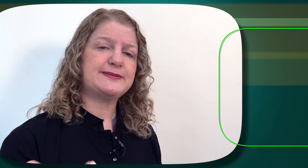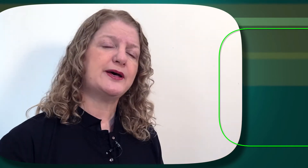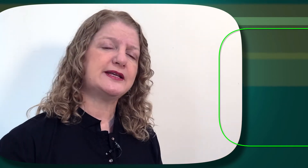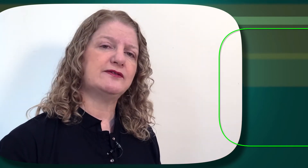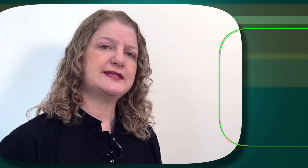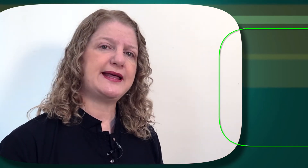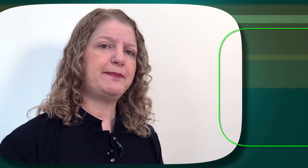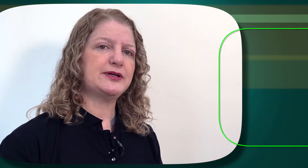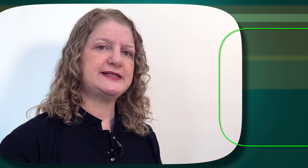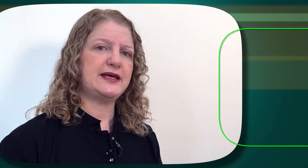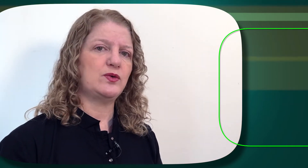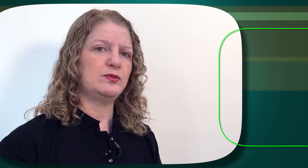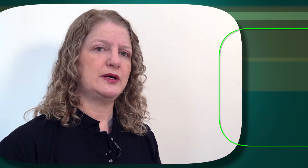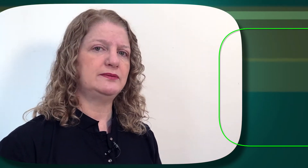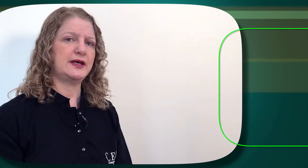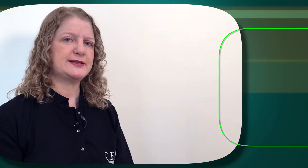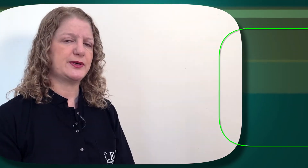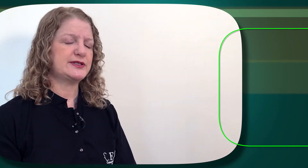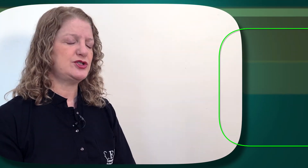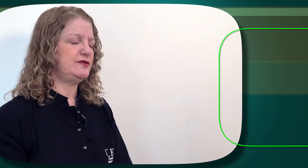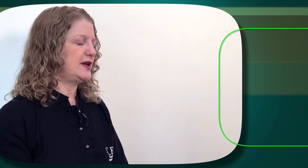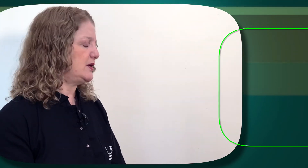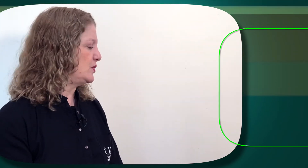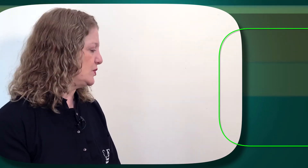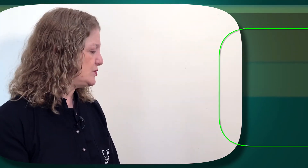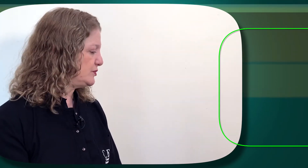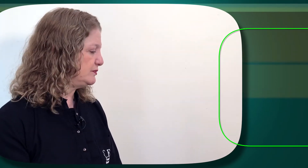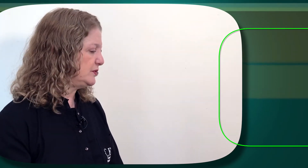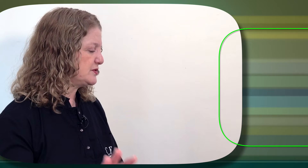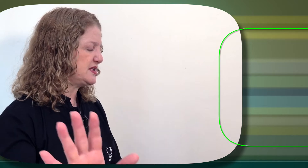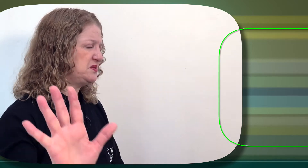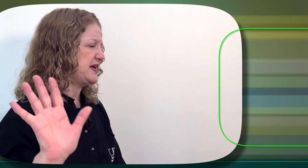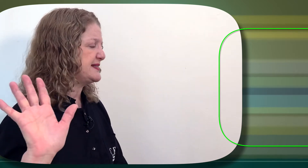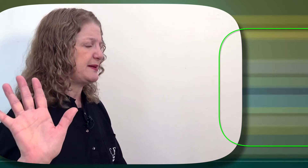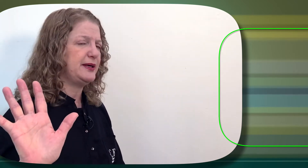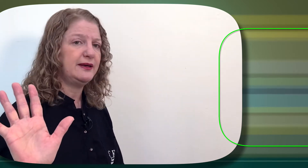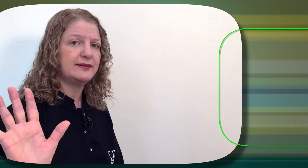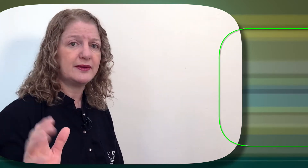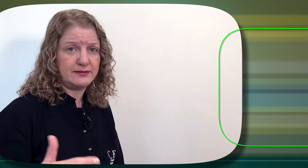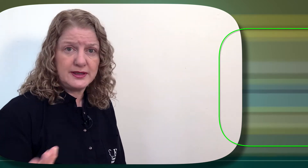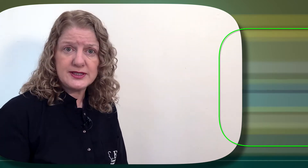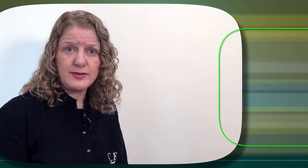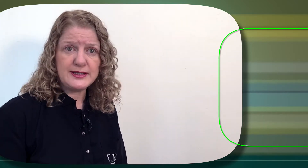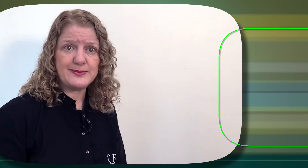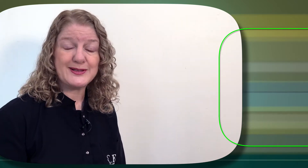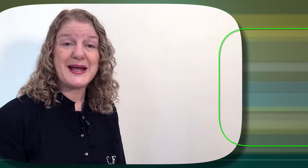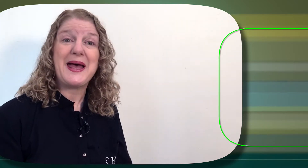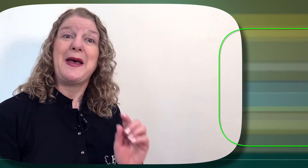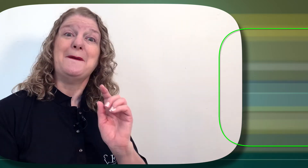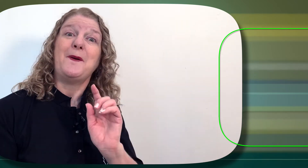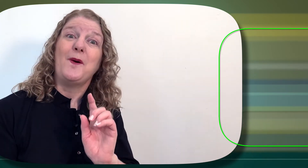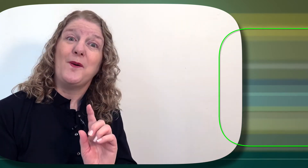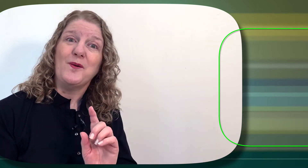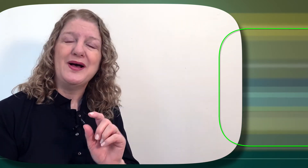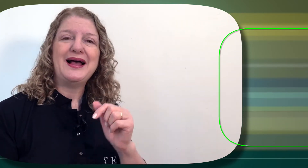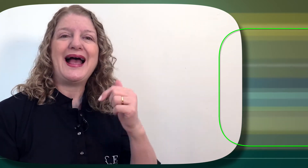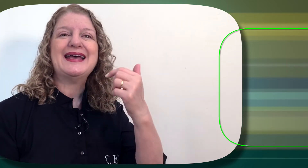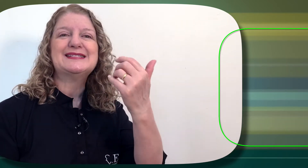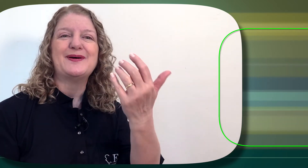resposta que você dá pode ser uma resposta de virar o rosto e você não quer saber, isso é uma resposta. Ou a resposta